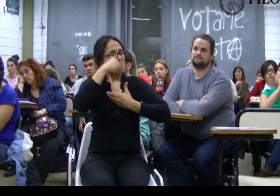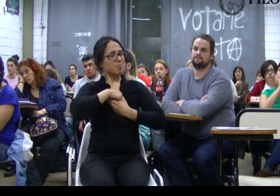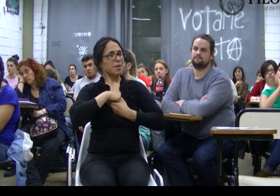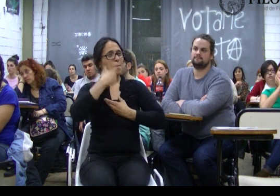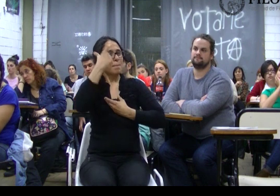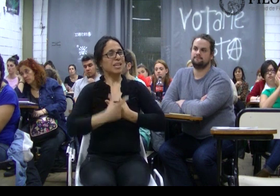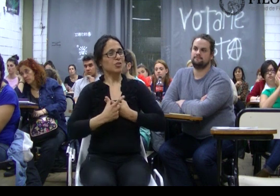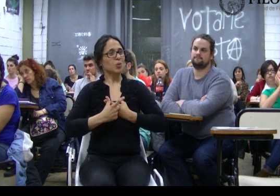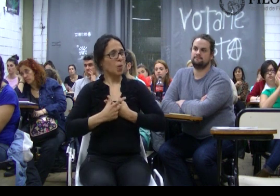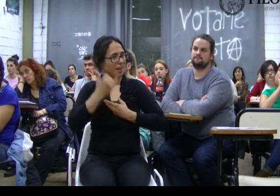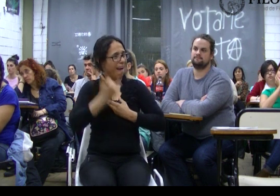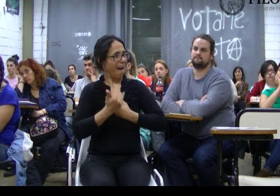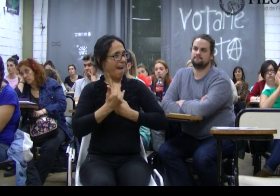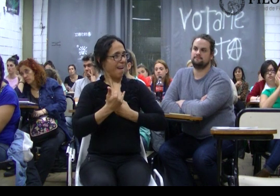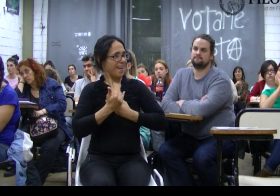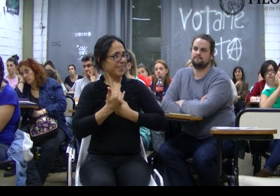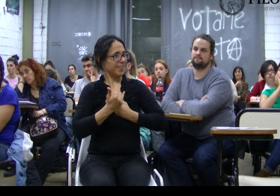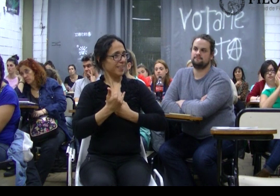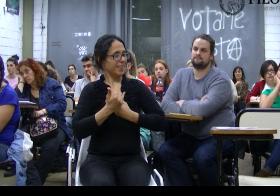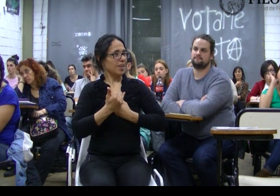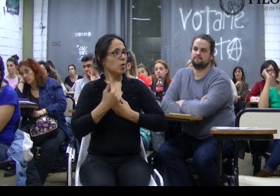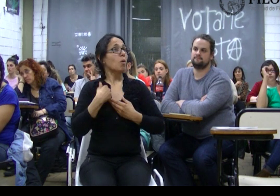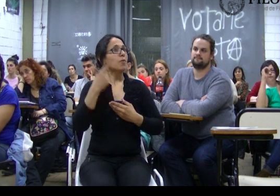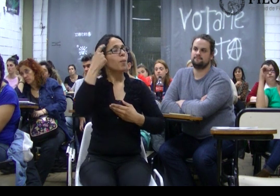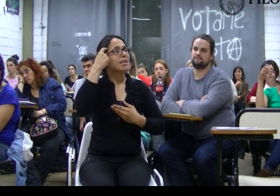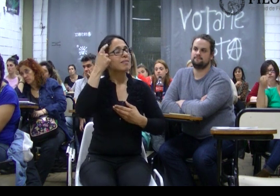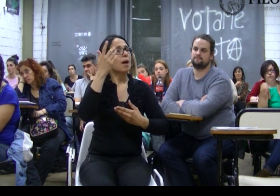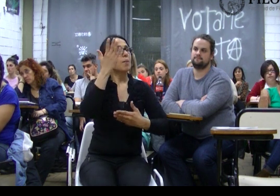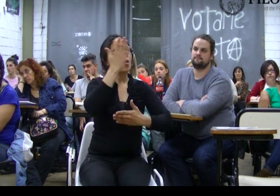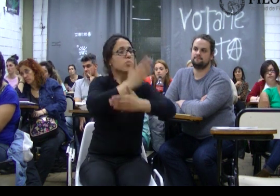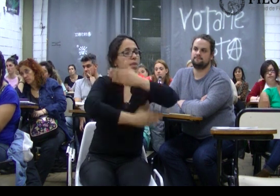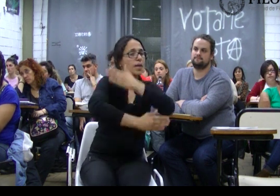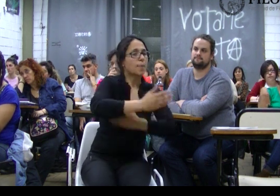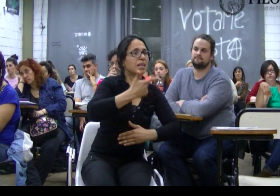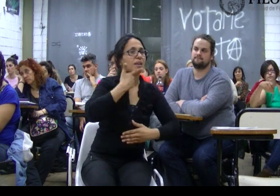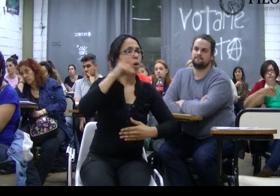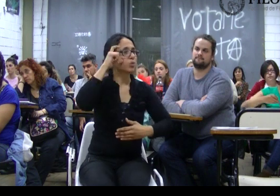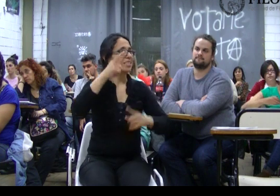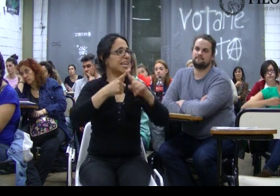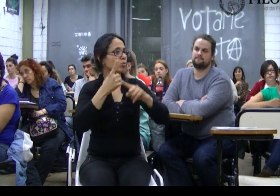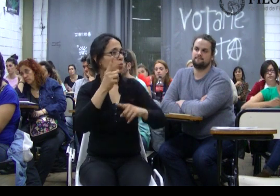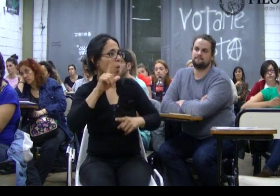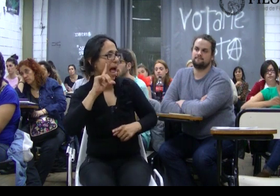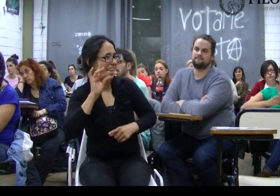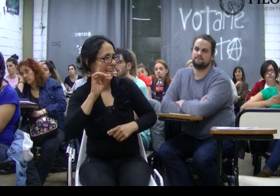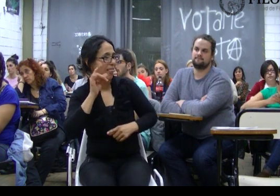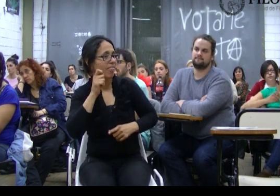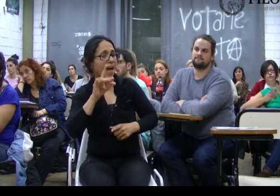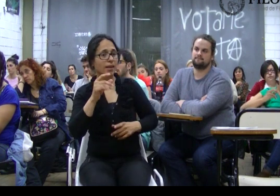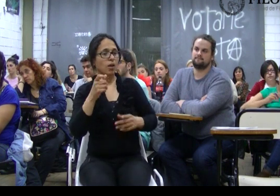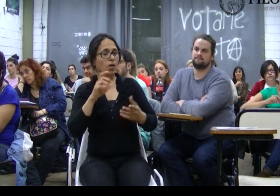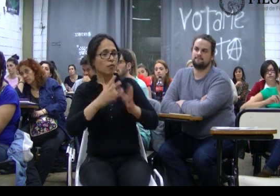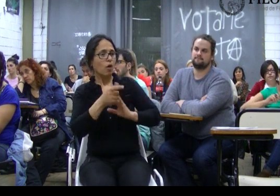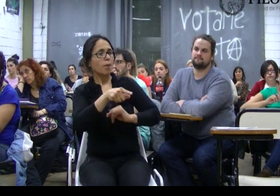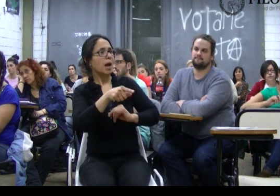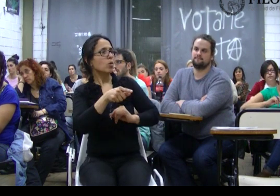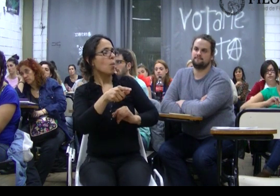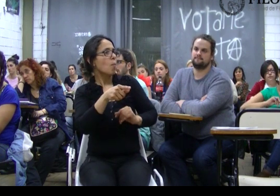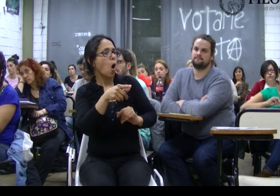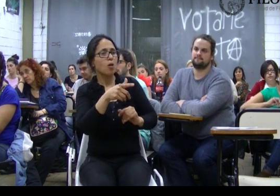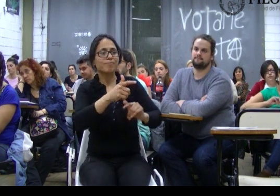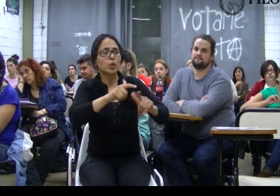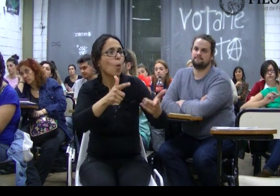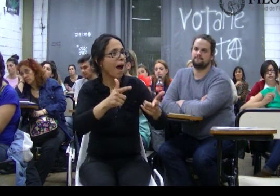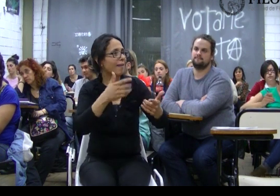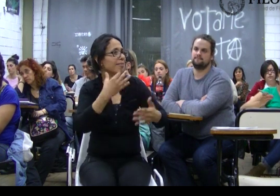placer y en la sexualidad en relación a la discapacidad, tenemos que dejar de pensarlo como un horizonte que se conquista, como algo que no se tiene que saber